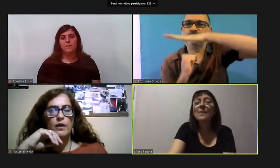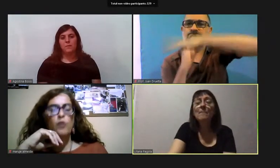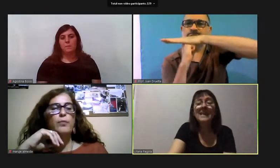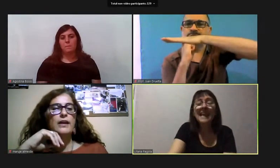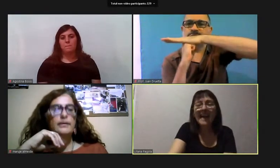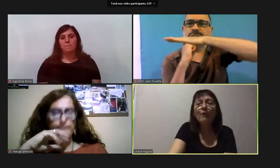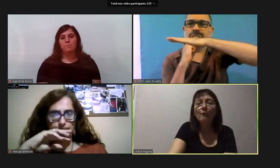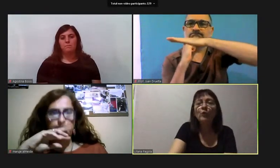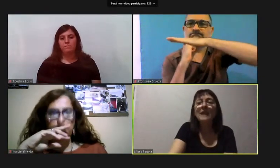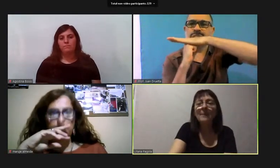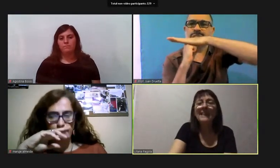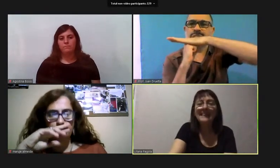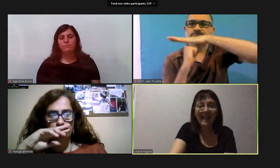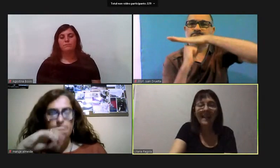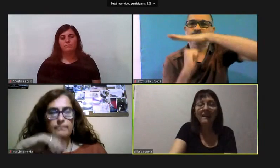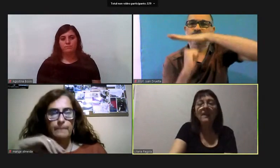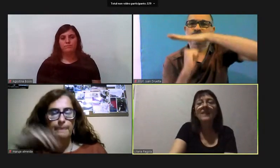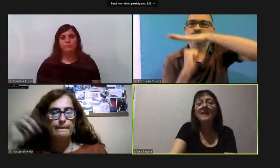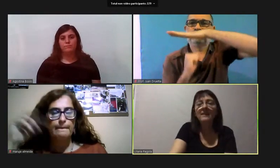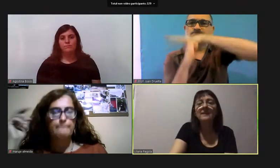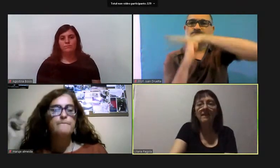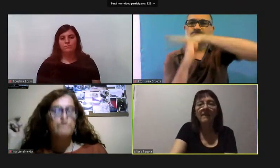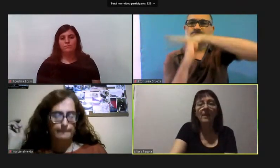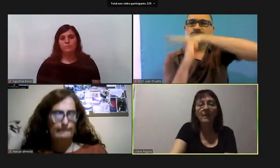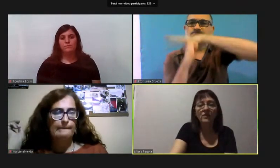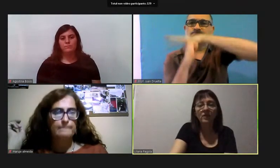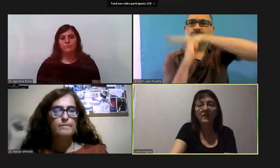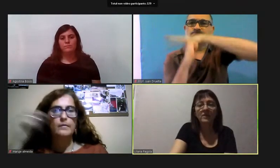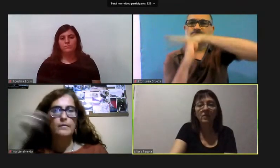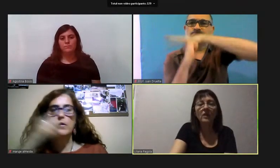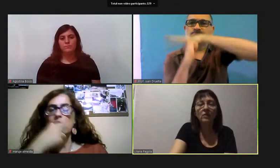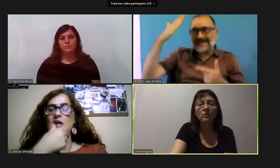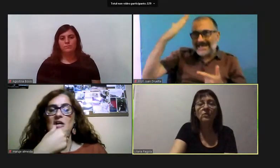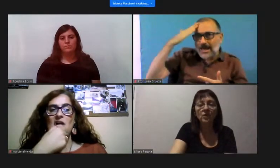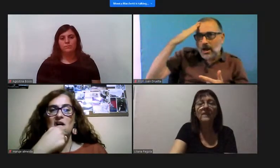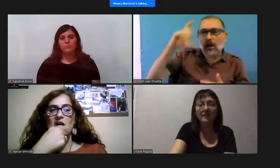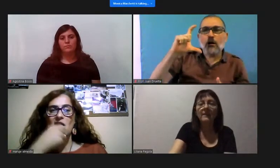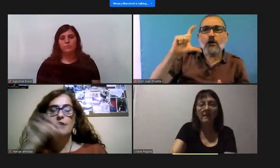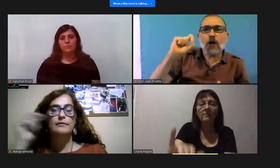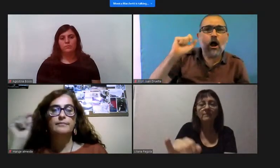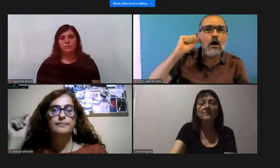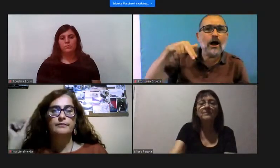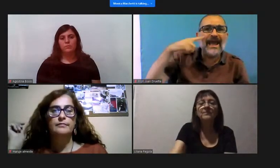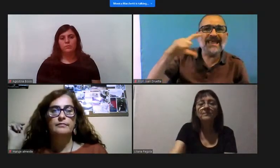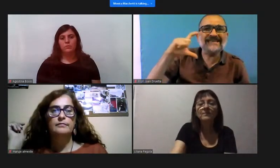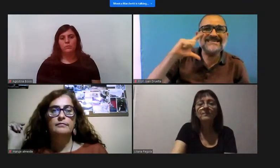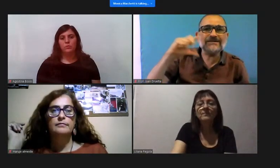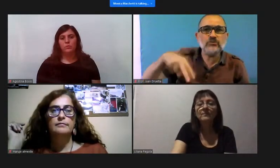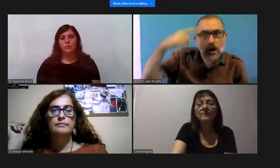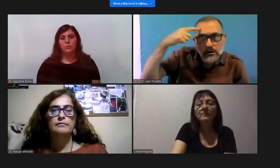Es el pilar fundamental de la identidad de las personas, ¿no? En la construcción de identidad.